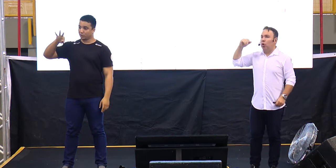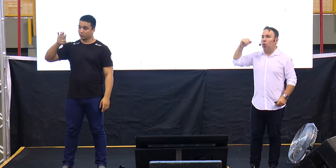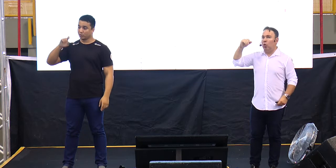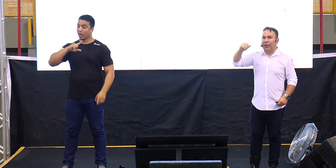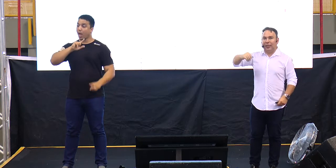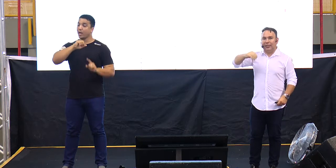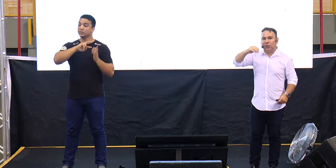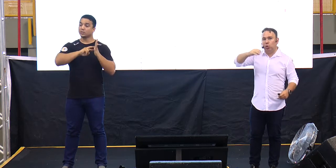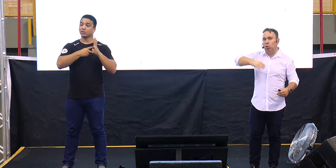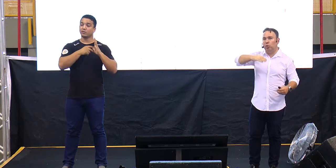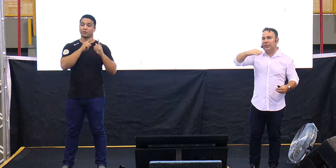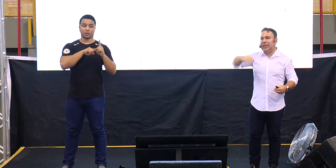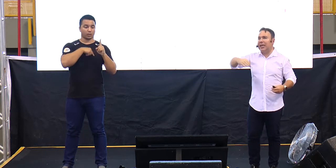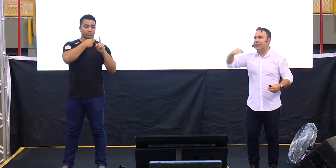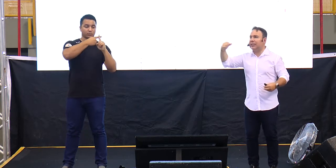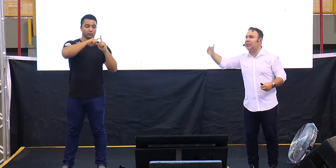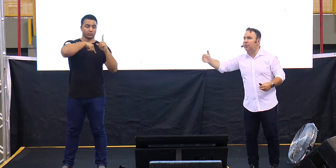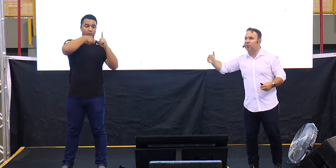aumento